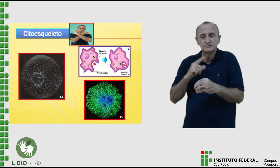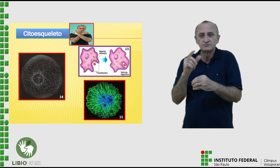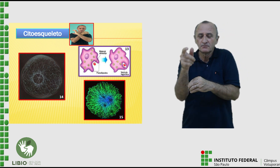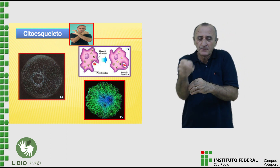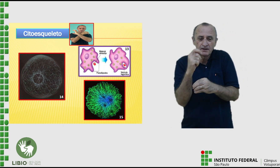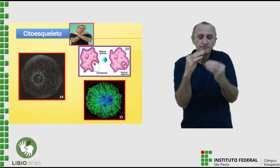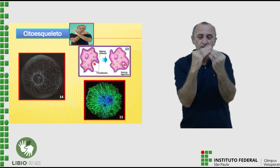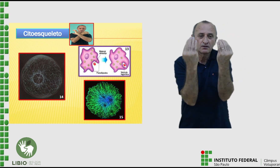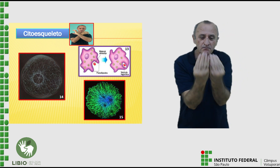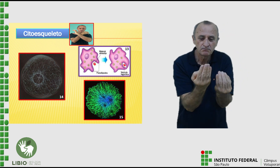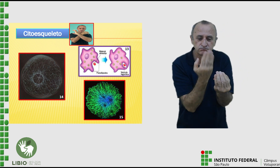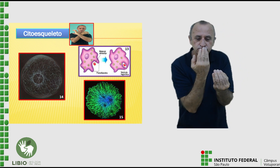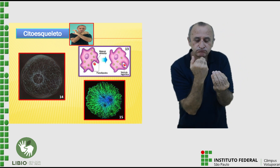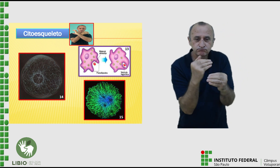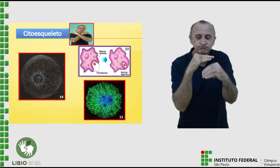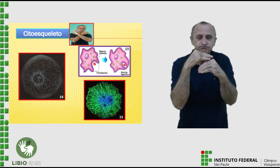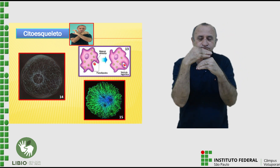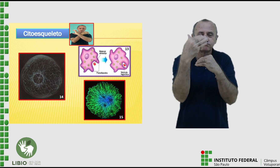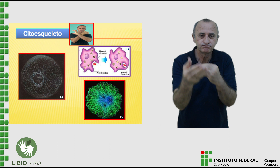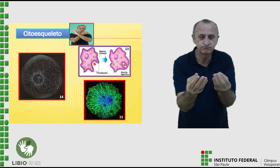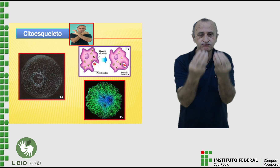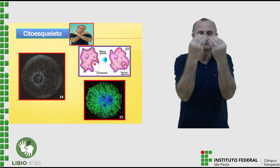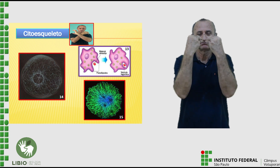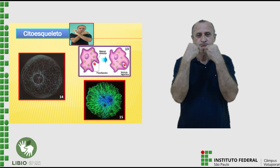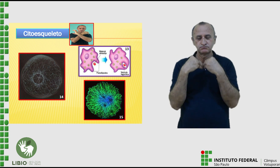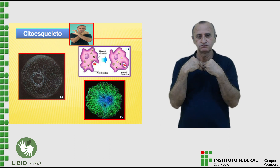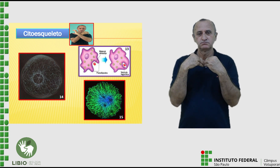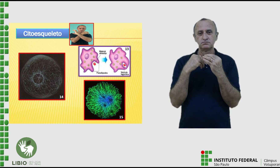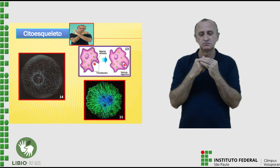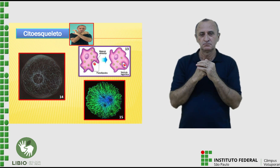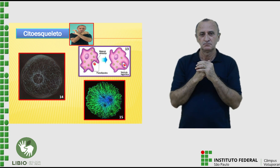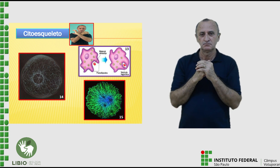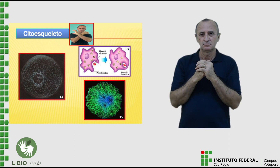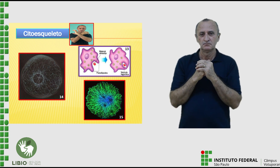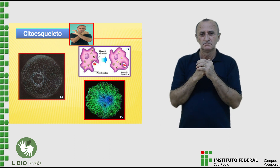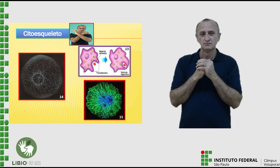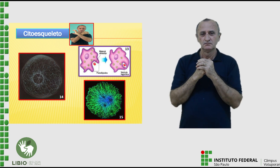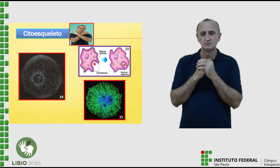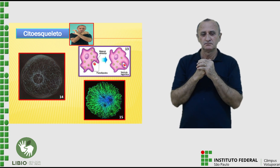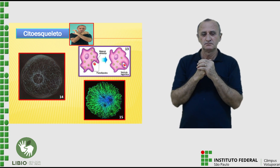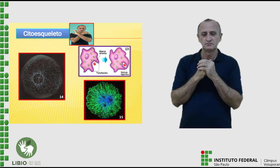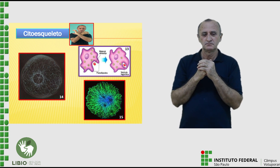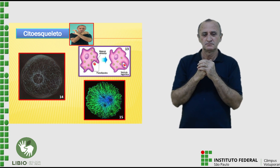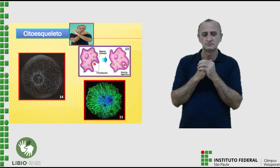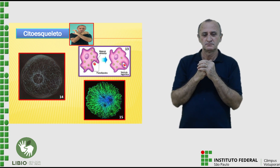célula, e possuem também a função de captar substâncias exteriores.